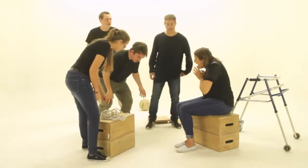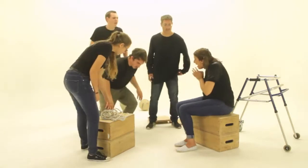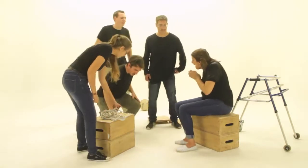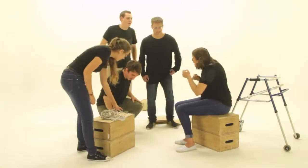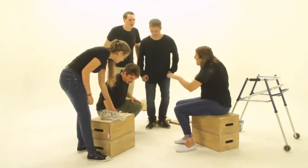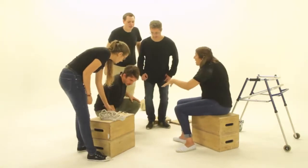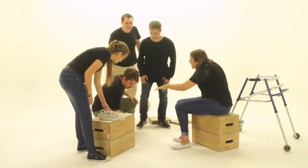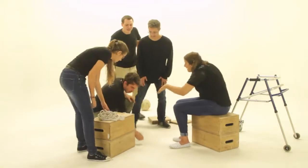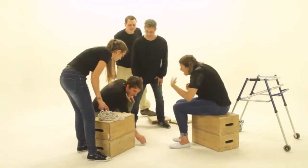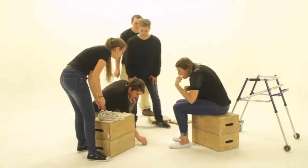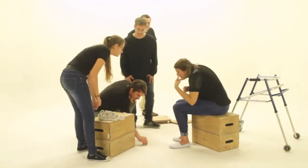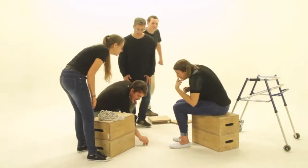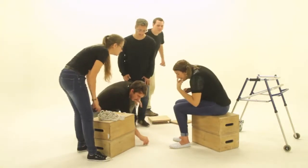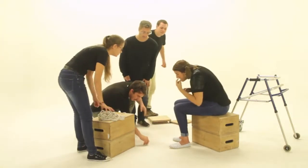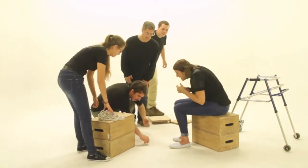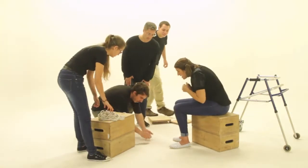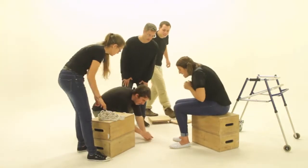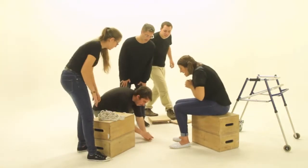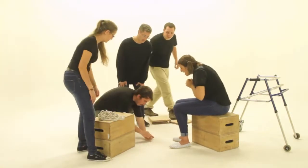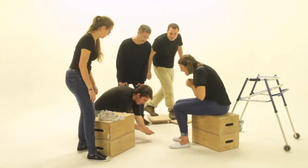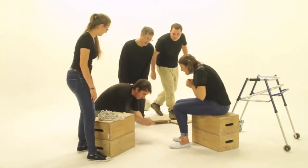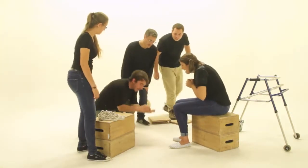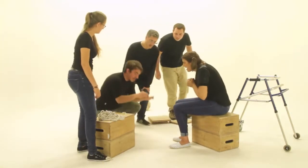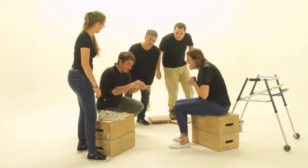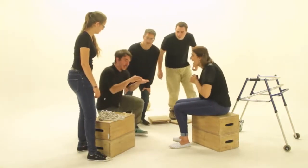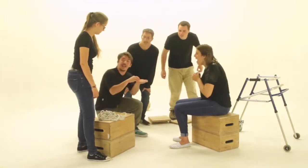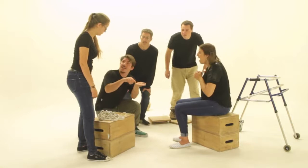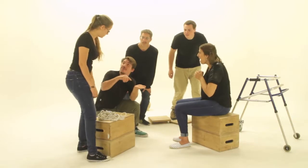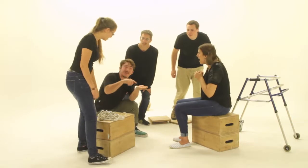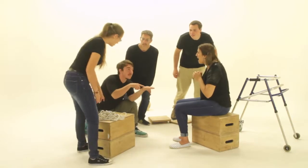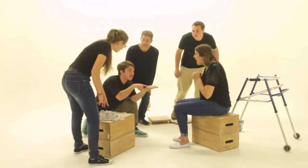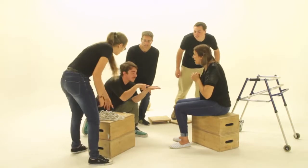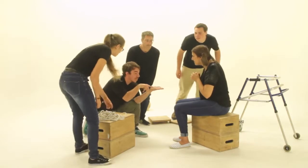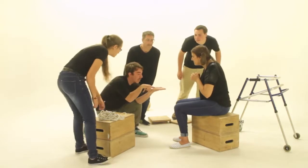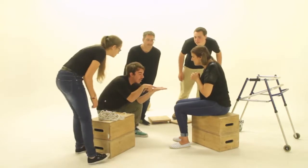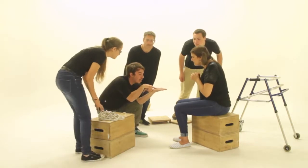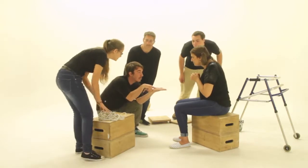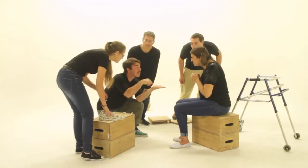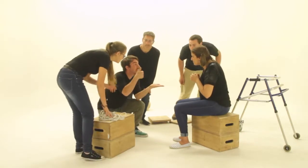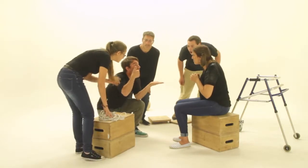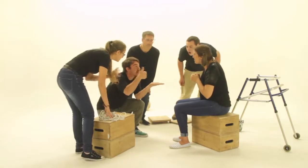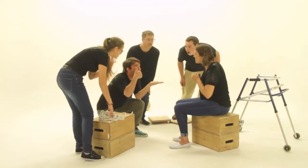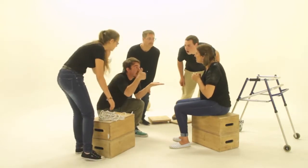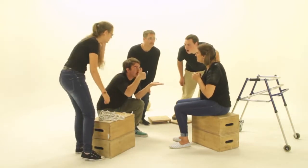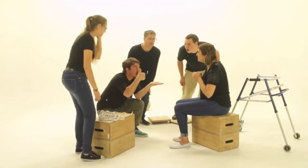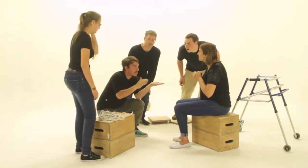mostrar. A ver, a ver. Mirá, acá tengo una. ¿La ven? Miren qué